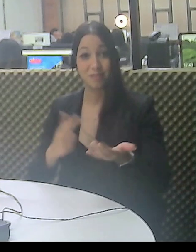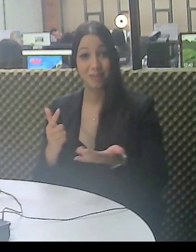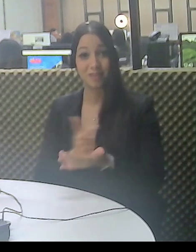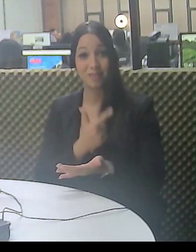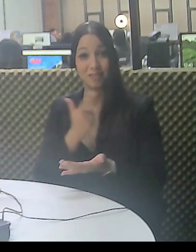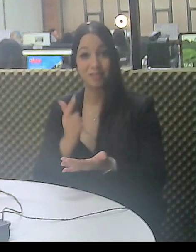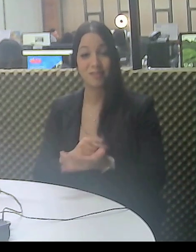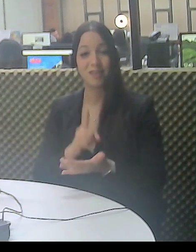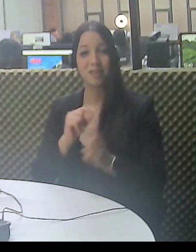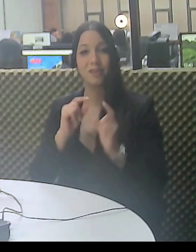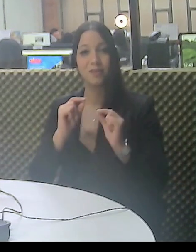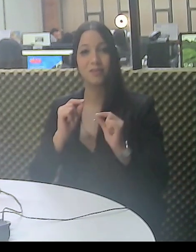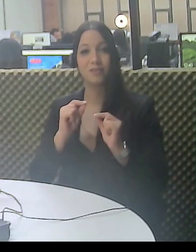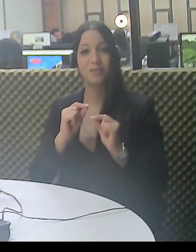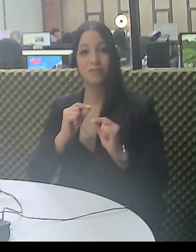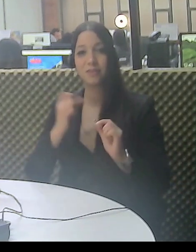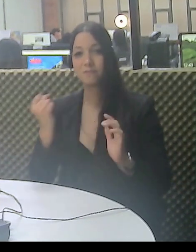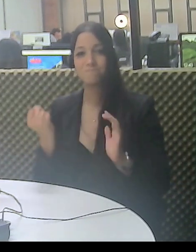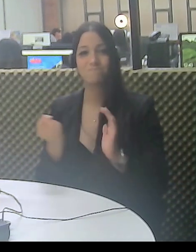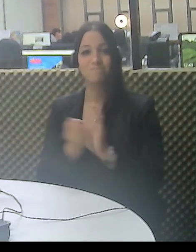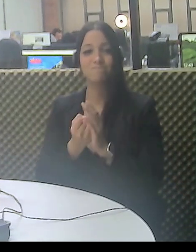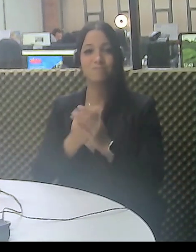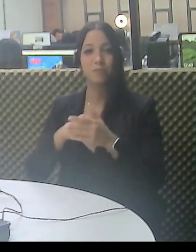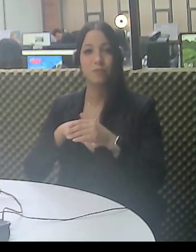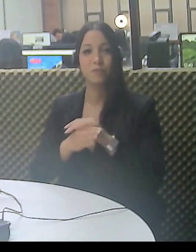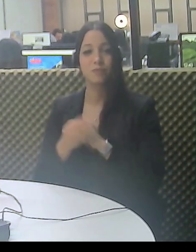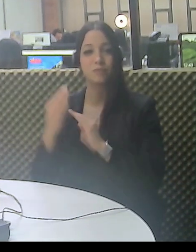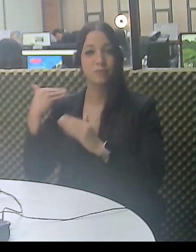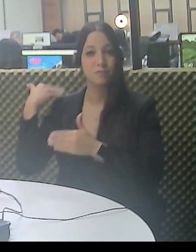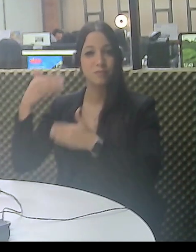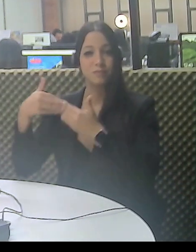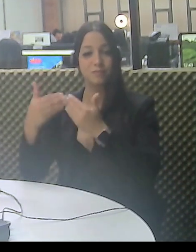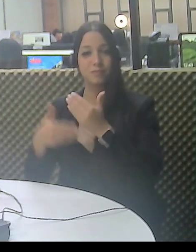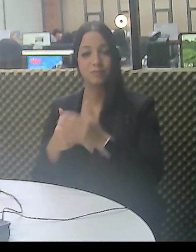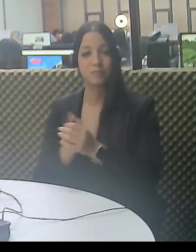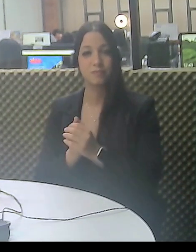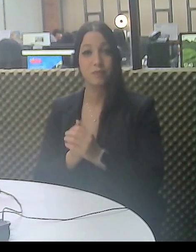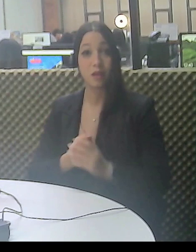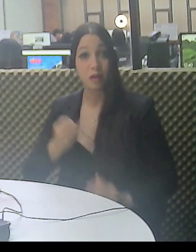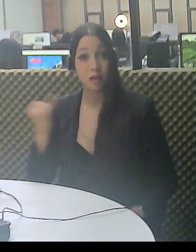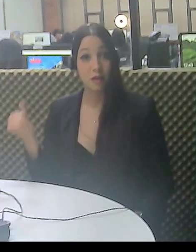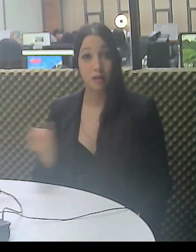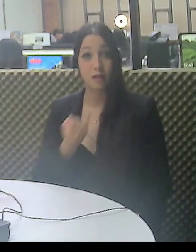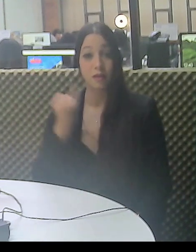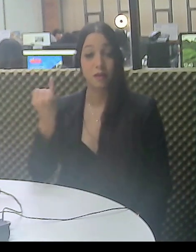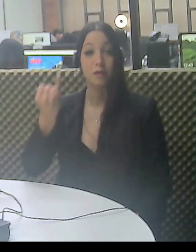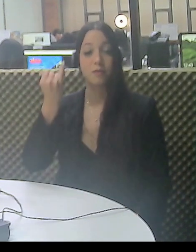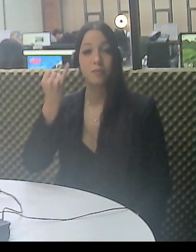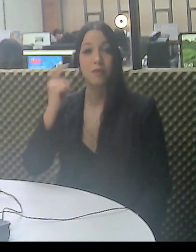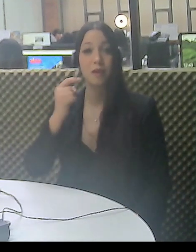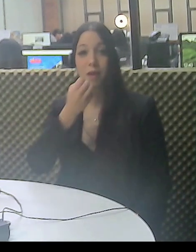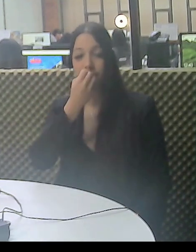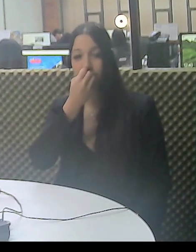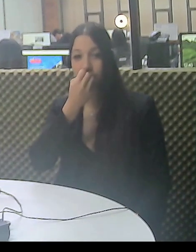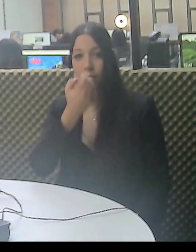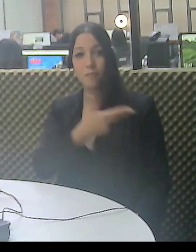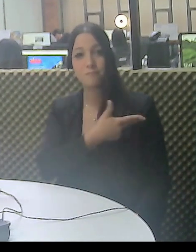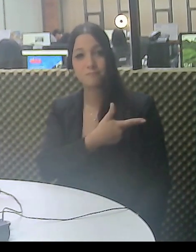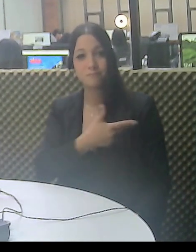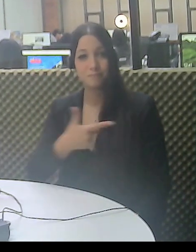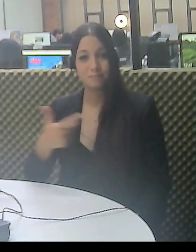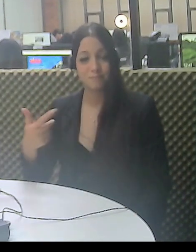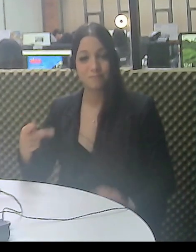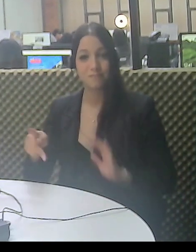livro, é a própria herança. A importância disso é não deixar morrer as coisas boas que a gente encontra